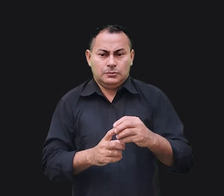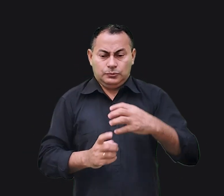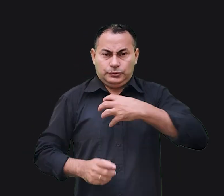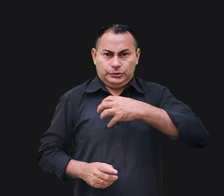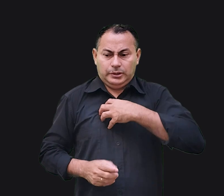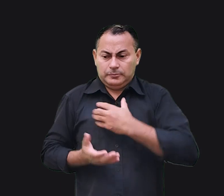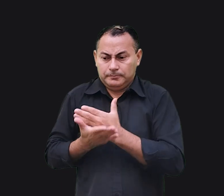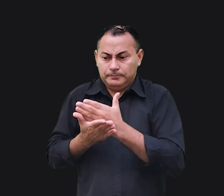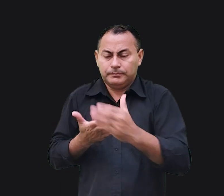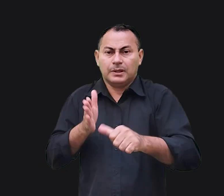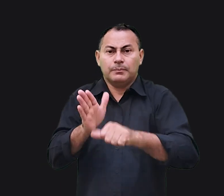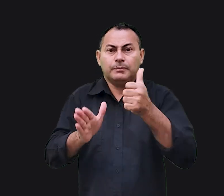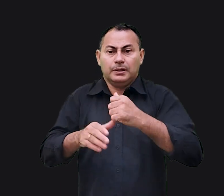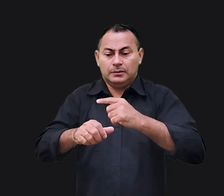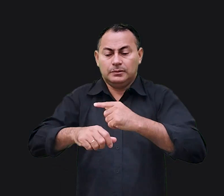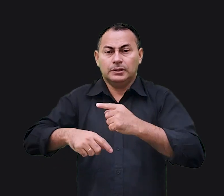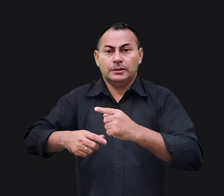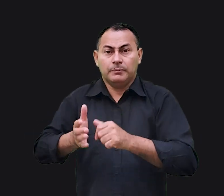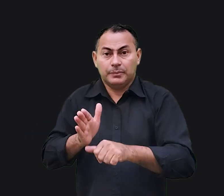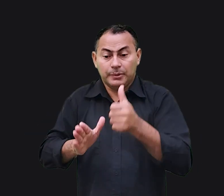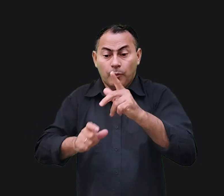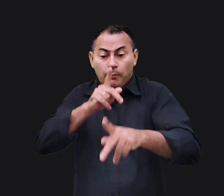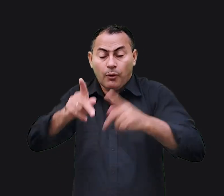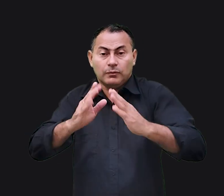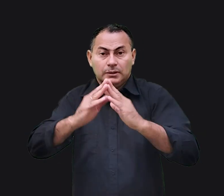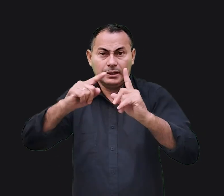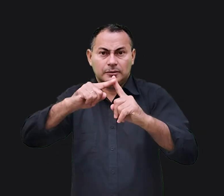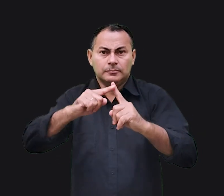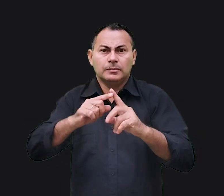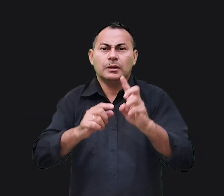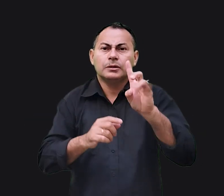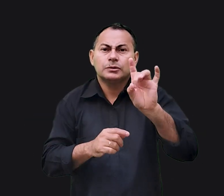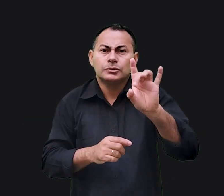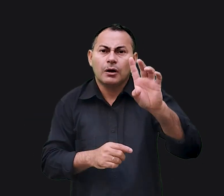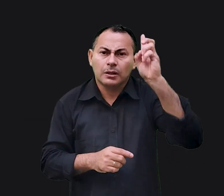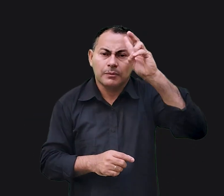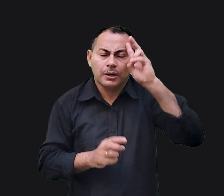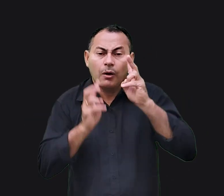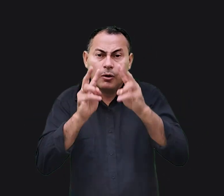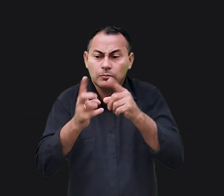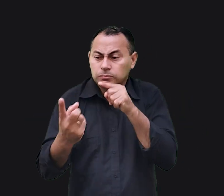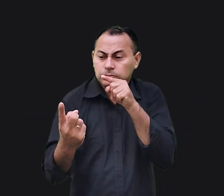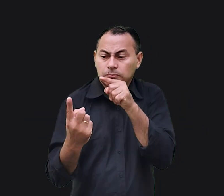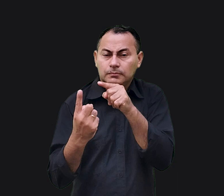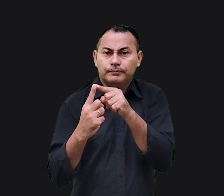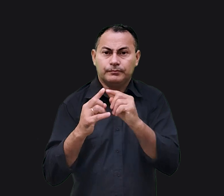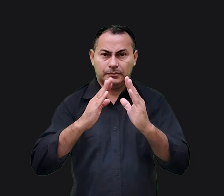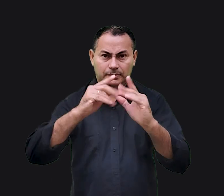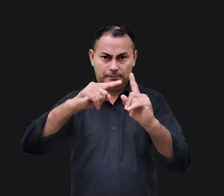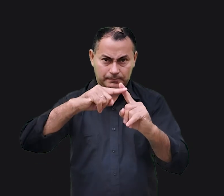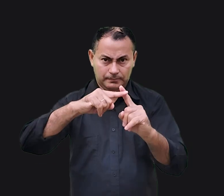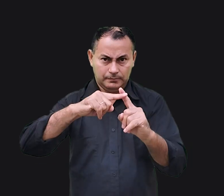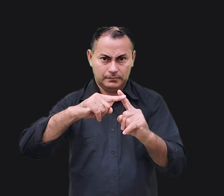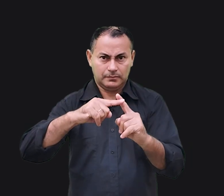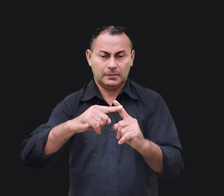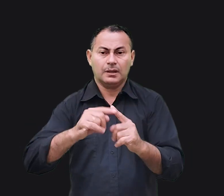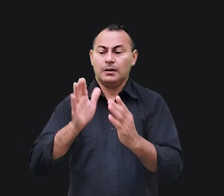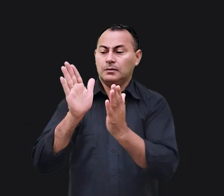que surgem na primeira geração da igreja. Apenas recapitulando, observe o propósito da igreja, a promessa